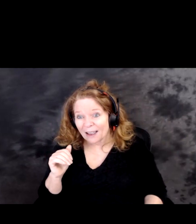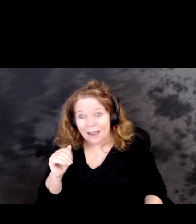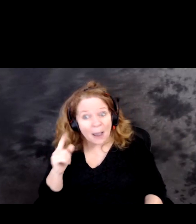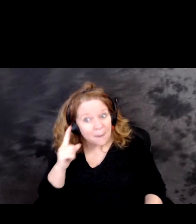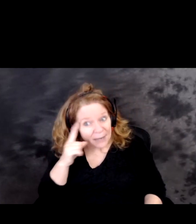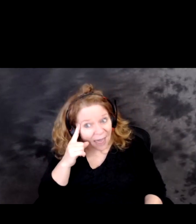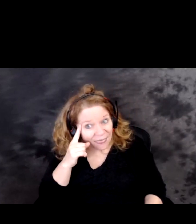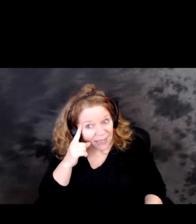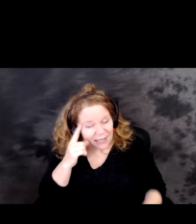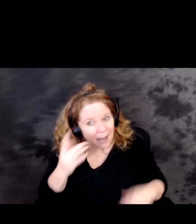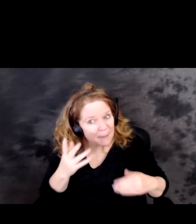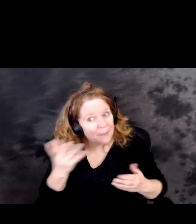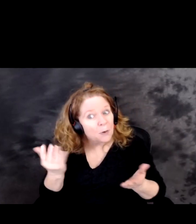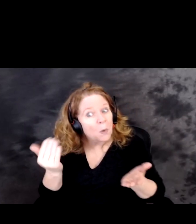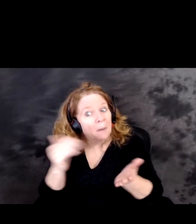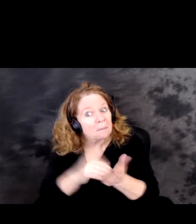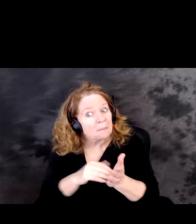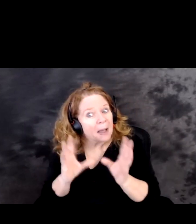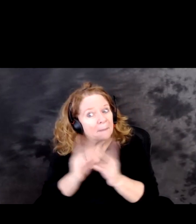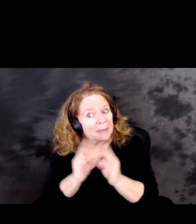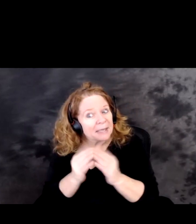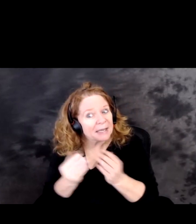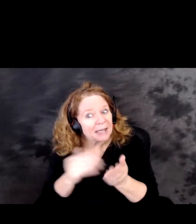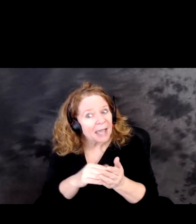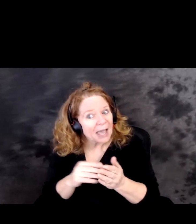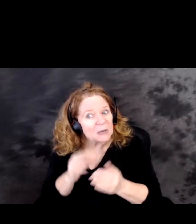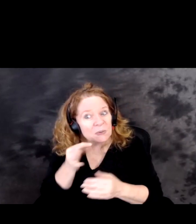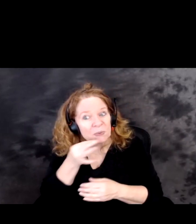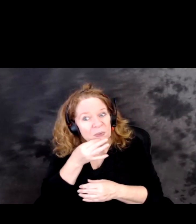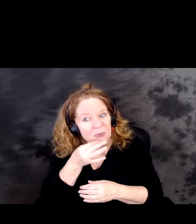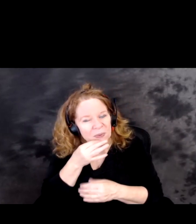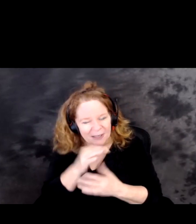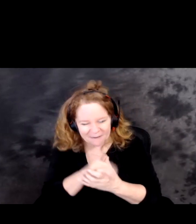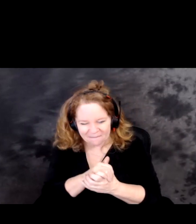Y bueno, yo pienso que regresaremos muy pronto.